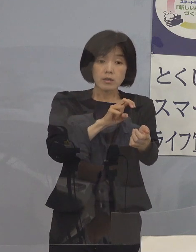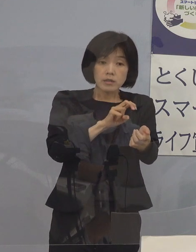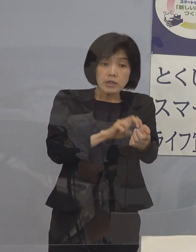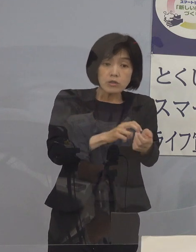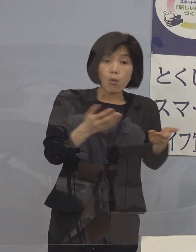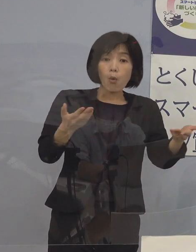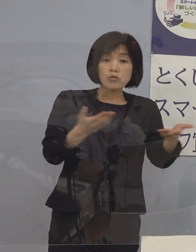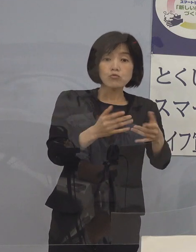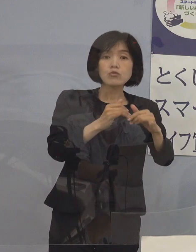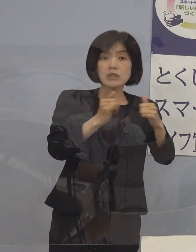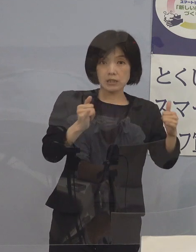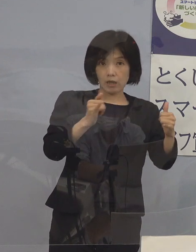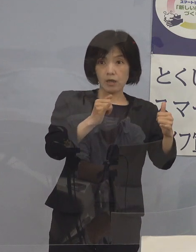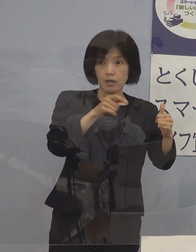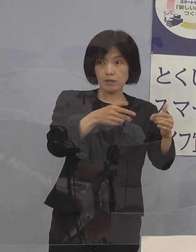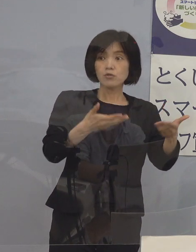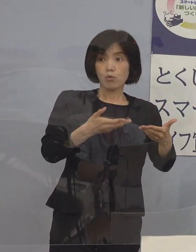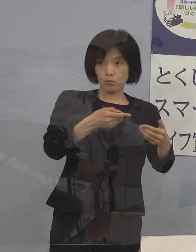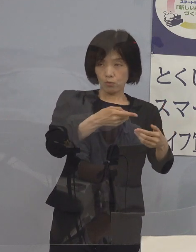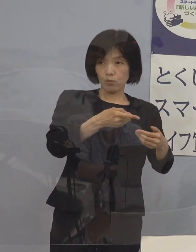ますが、